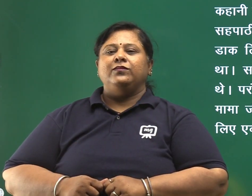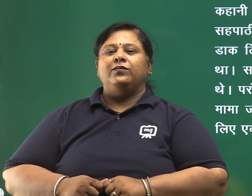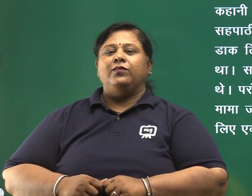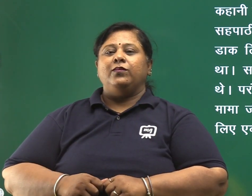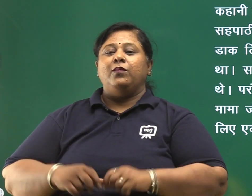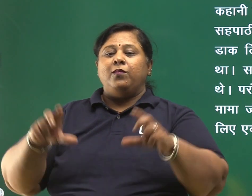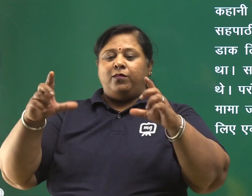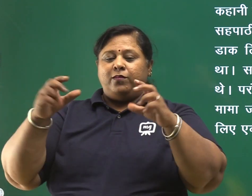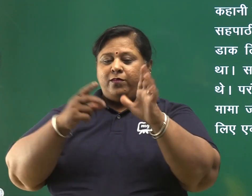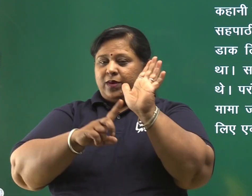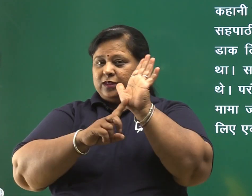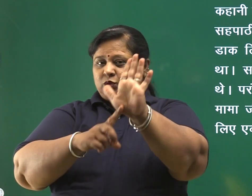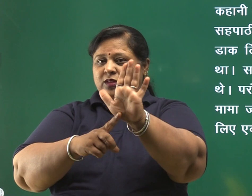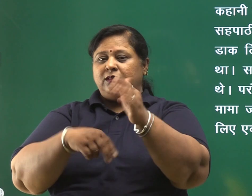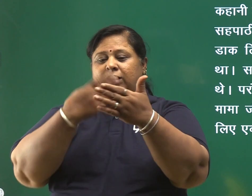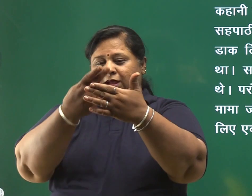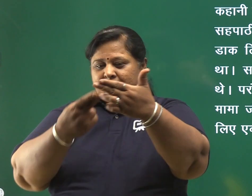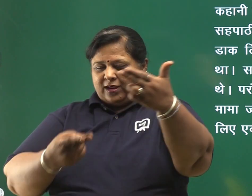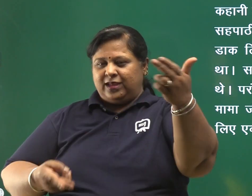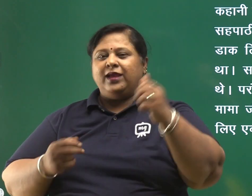प्रस्तुत कहानी के